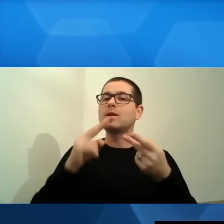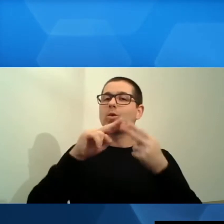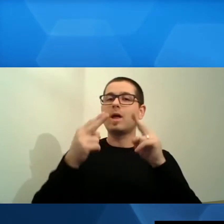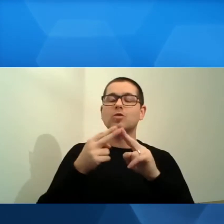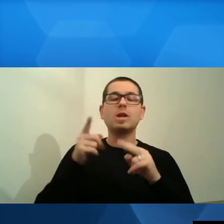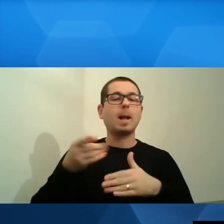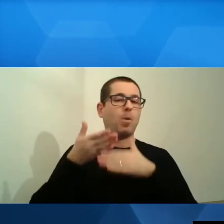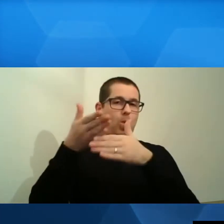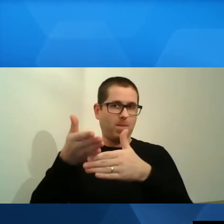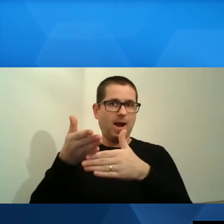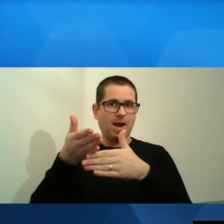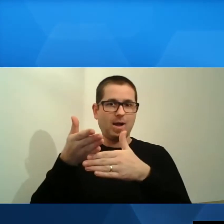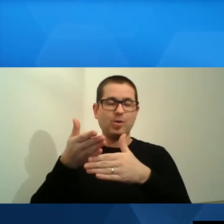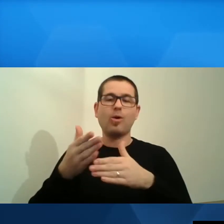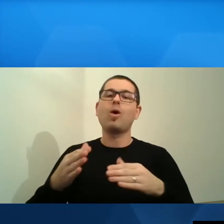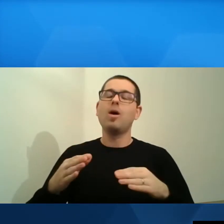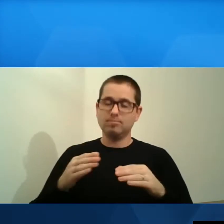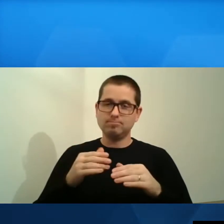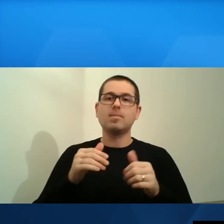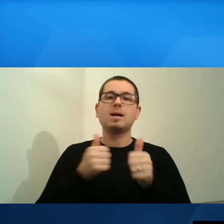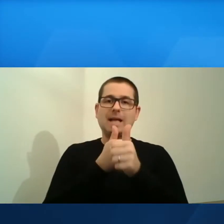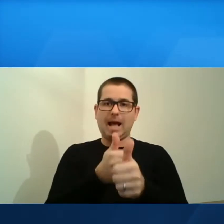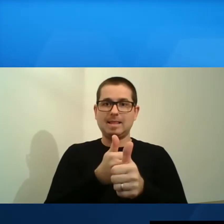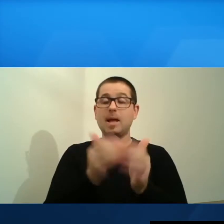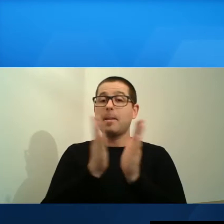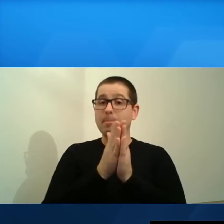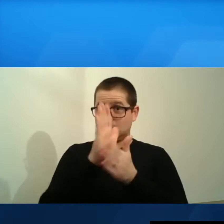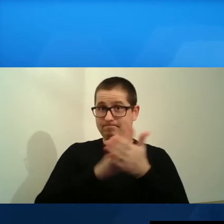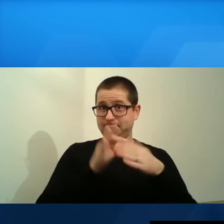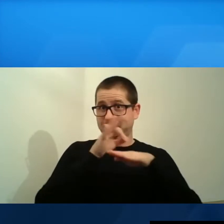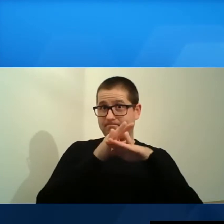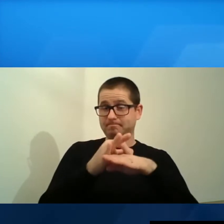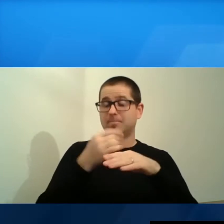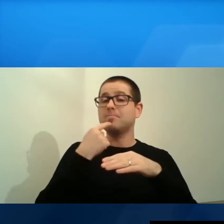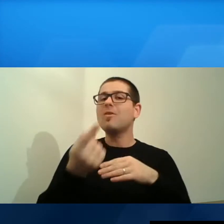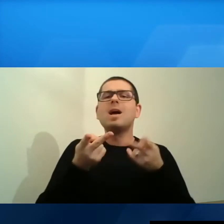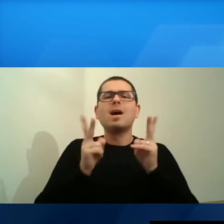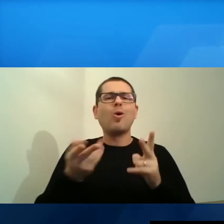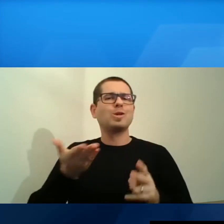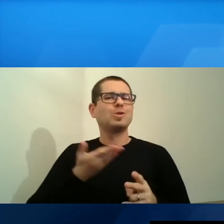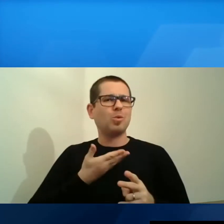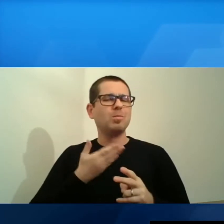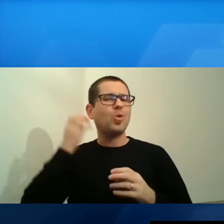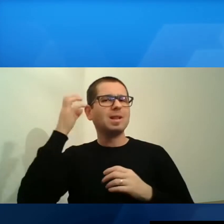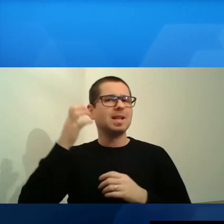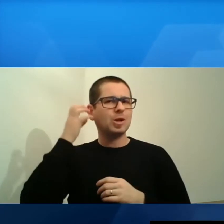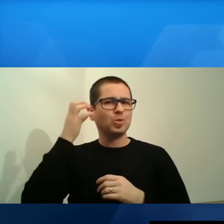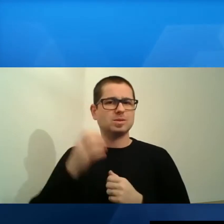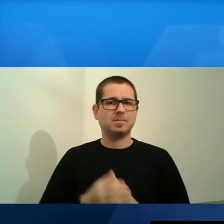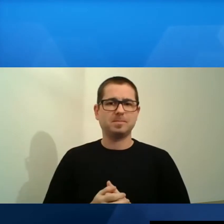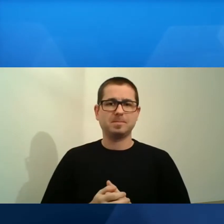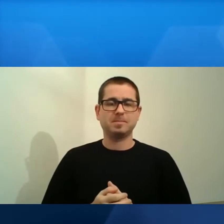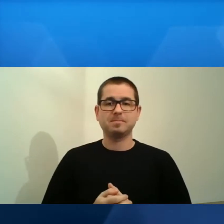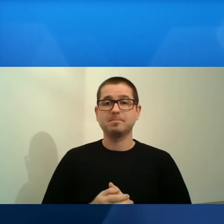spregovoril o načinih, ki mu pomagajo z njimi shajati. Prosim, Blaž, uvodoma opiši nam, kako si dobil